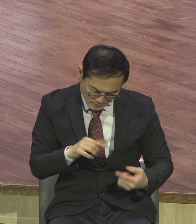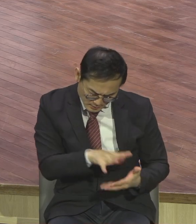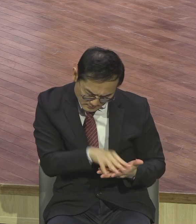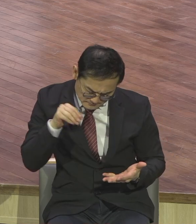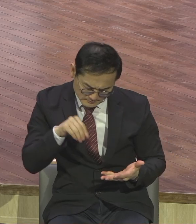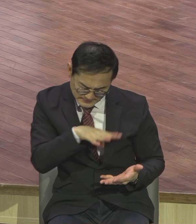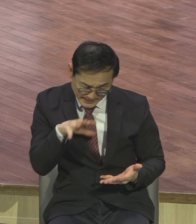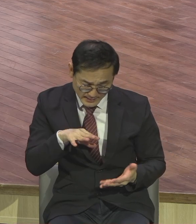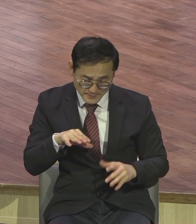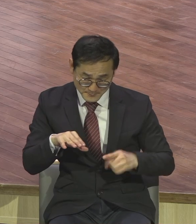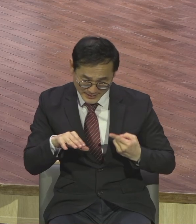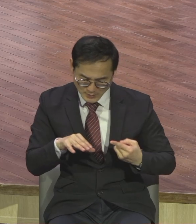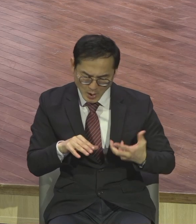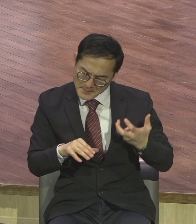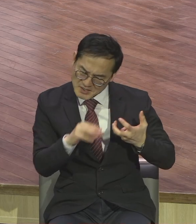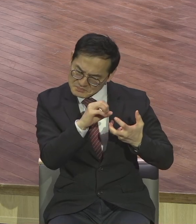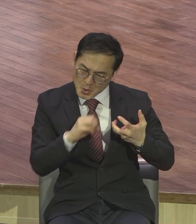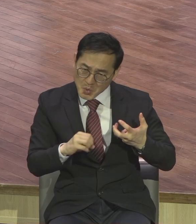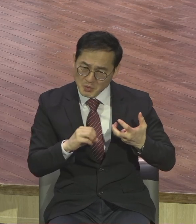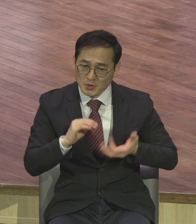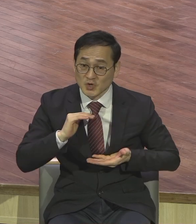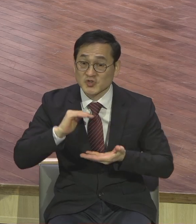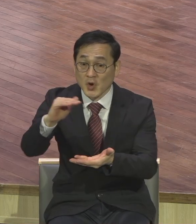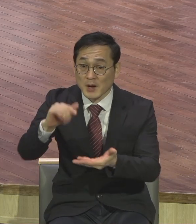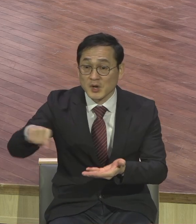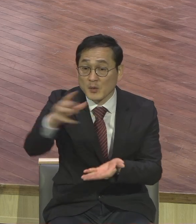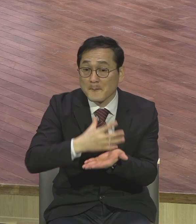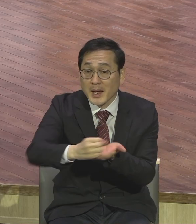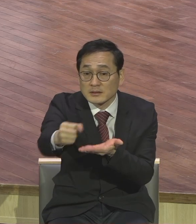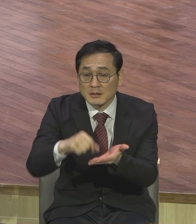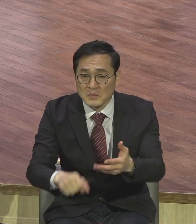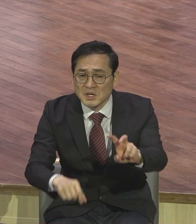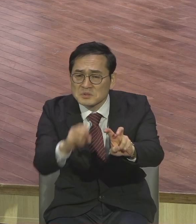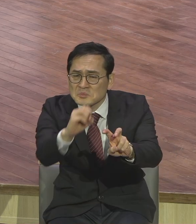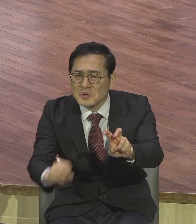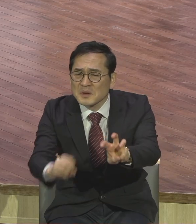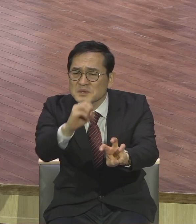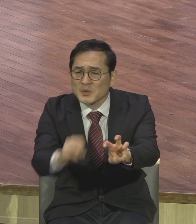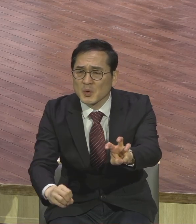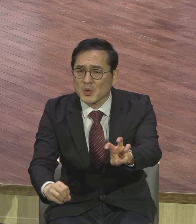그렇게 사단은 다 빼앗아 버린다니까요. 복음 못 깨닫도록.